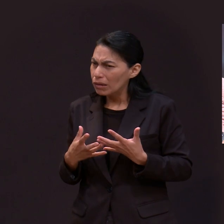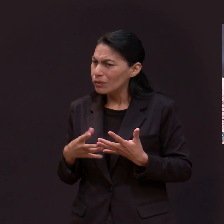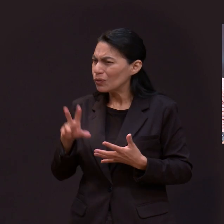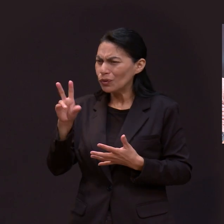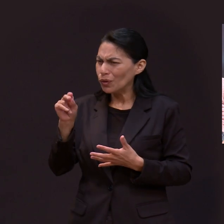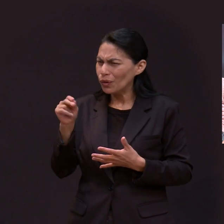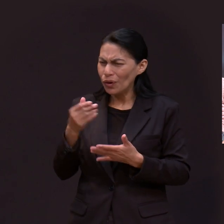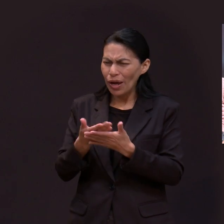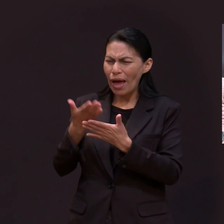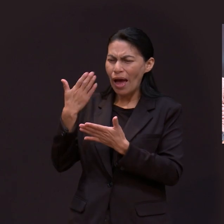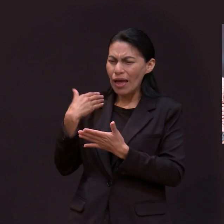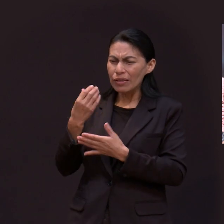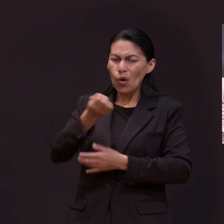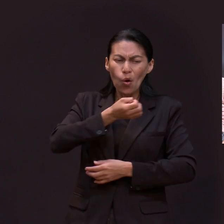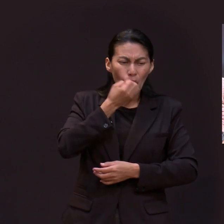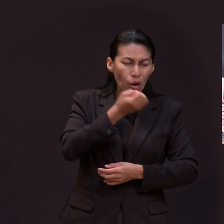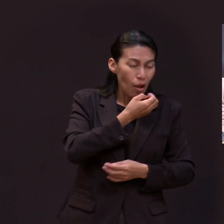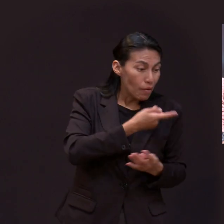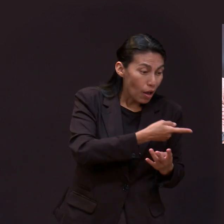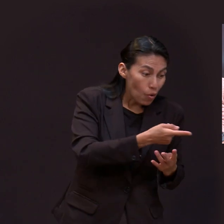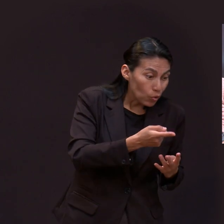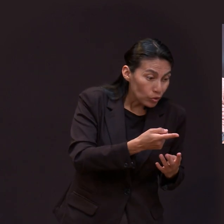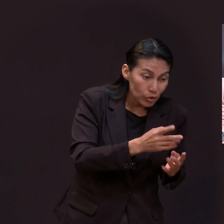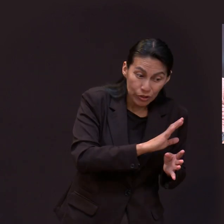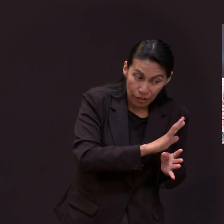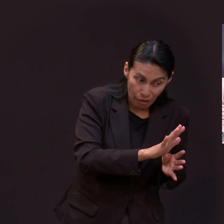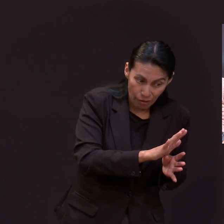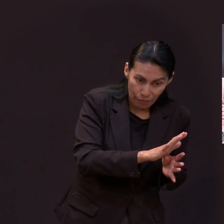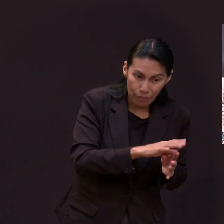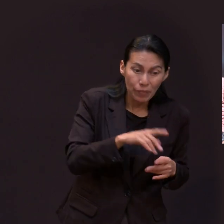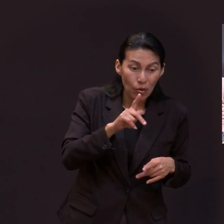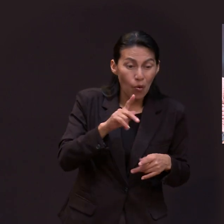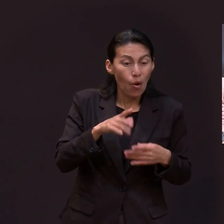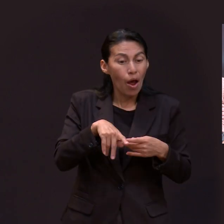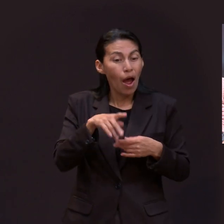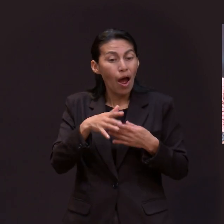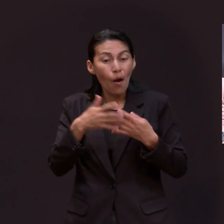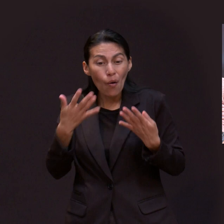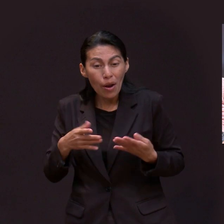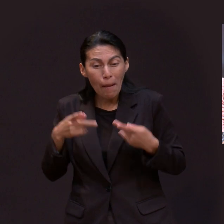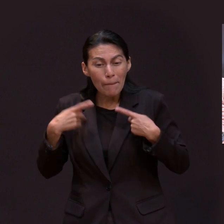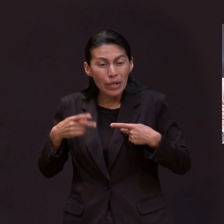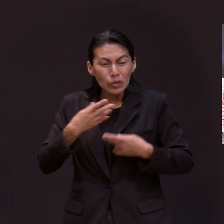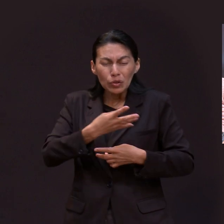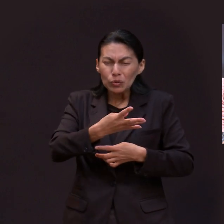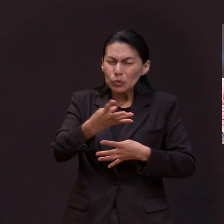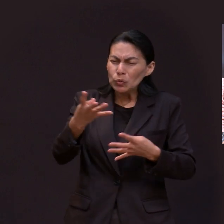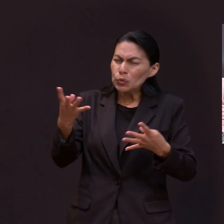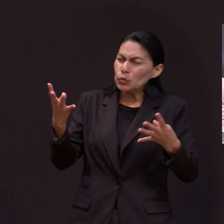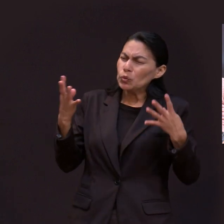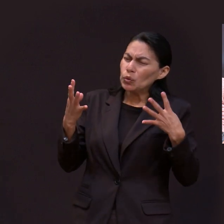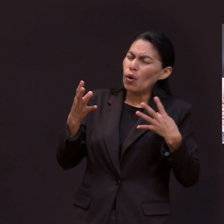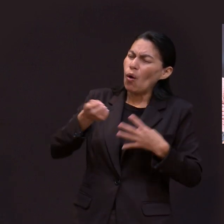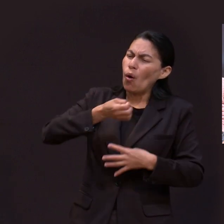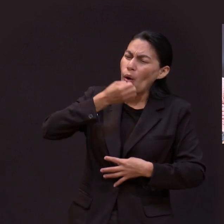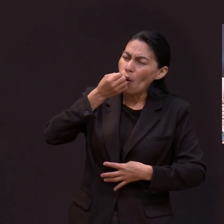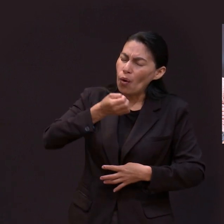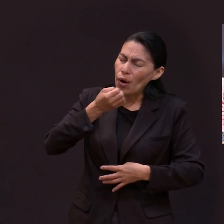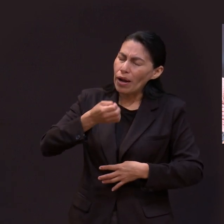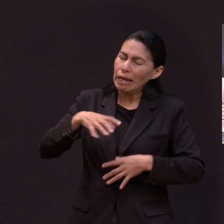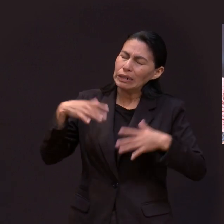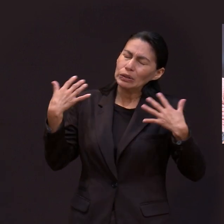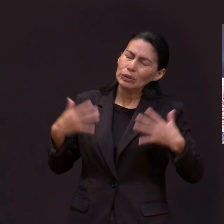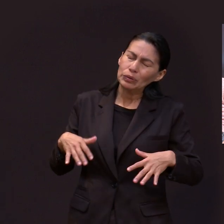no porque él digo antes nada más ahora va por ustedes ahora oro por muchas personas y no es sólo eso pastor el